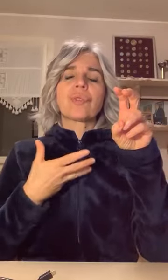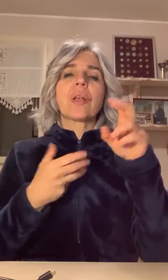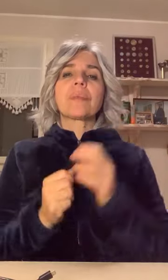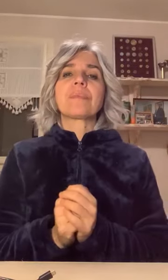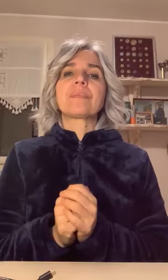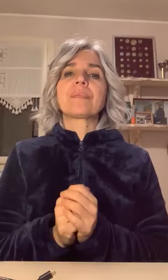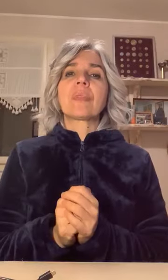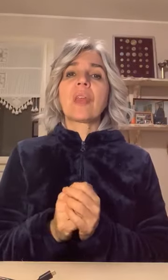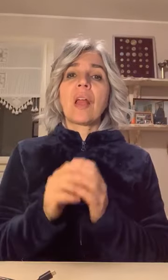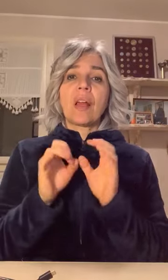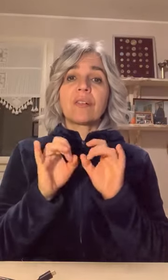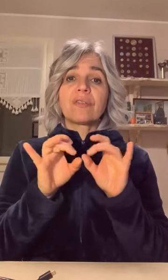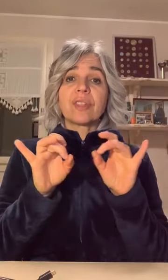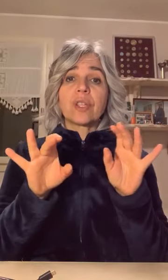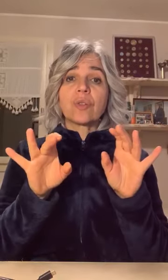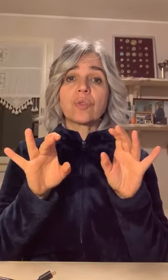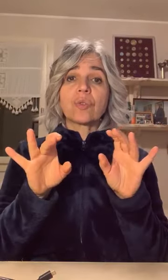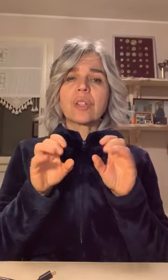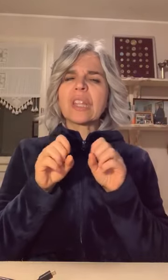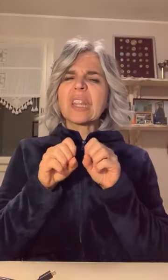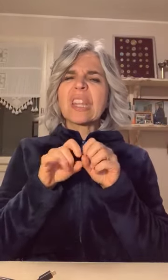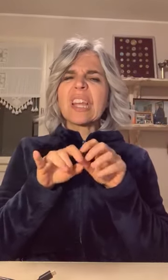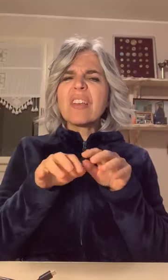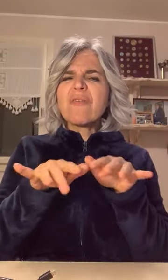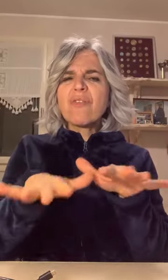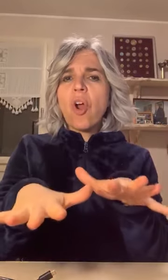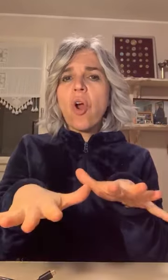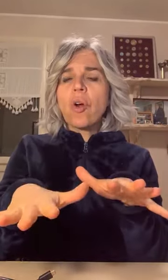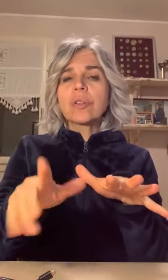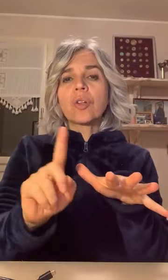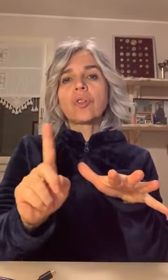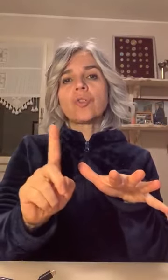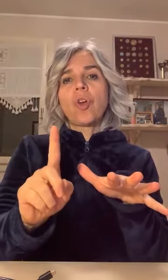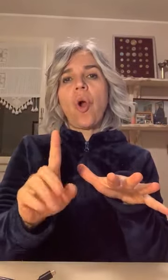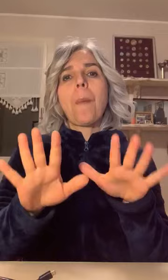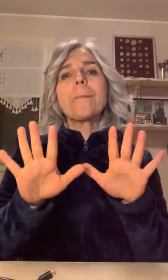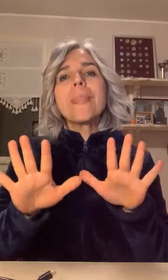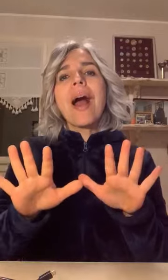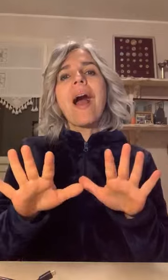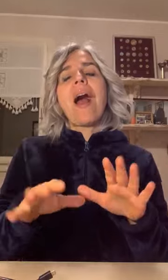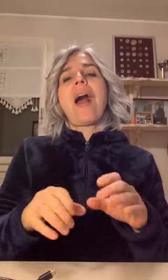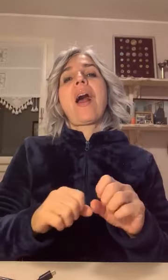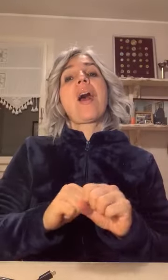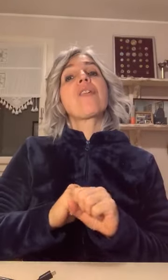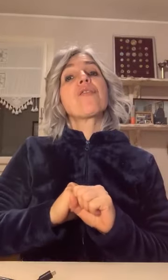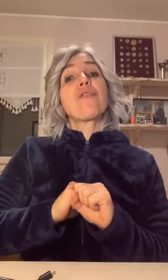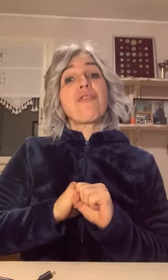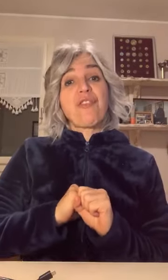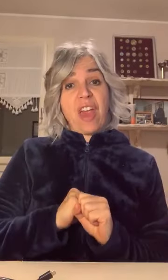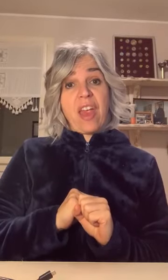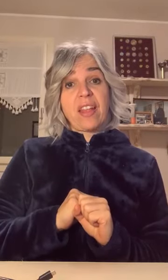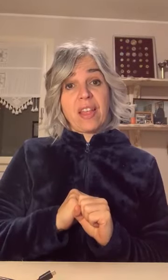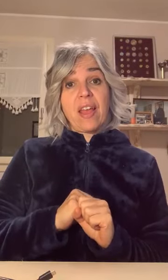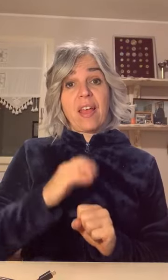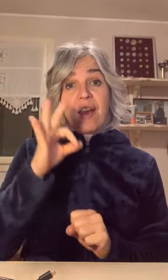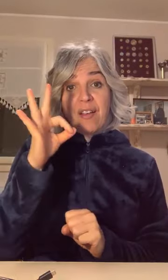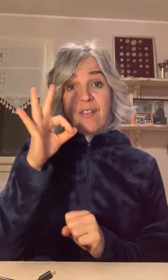diffondere il virus ma la fede, non diffondere il virus ma la fede. Ma